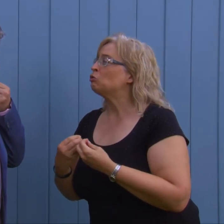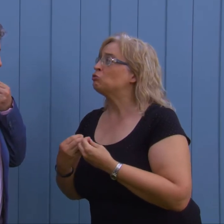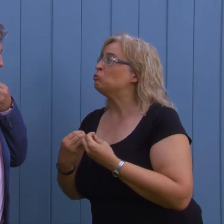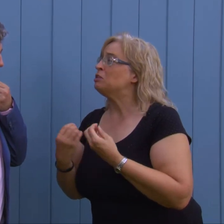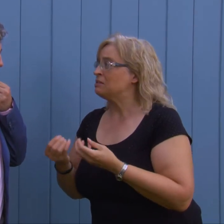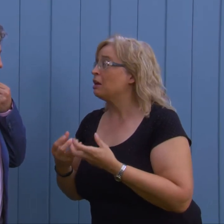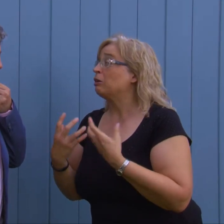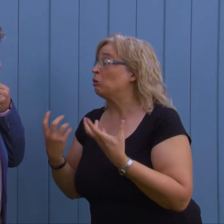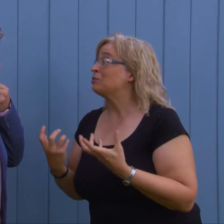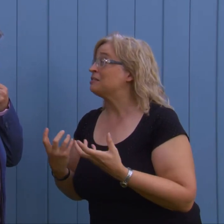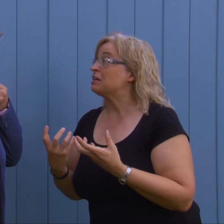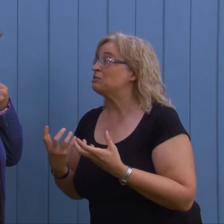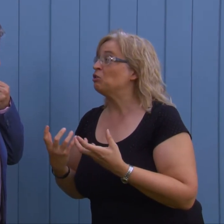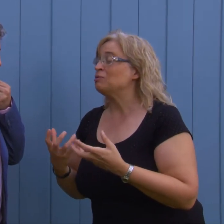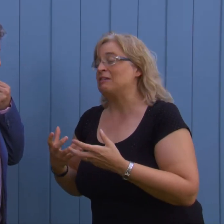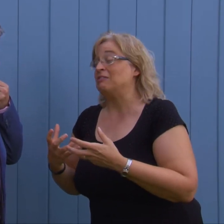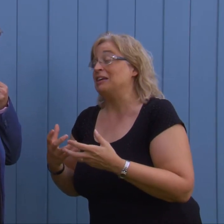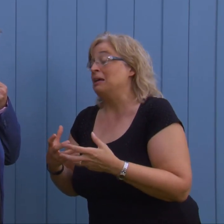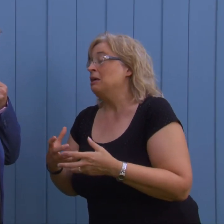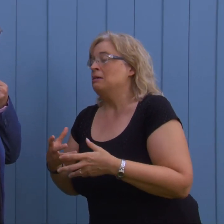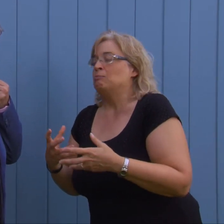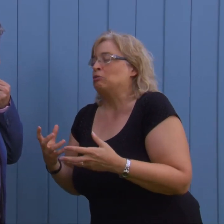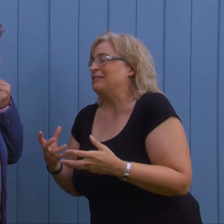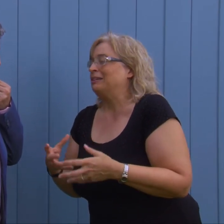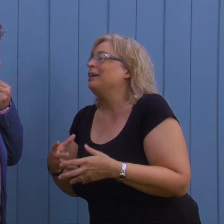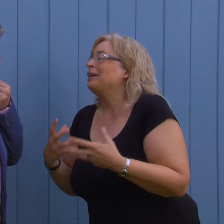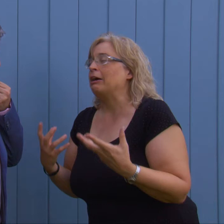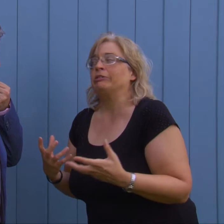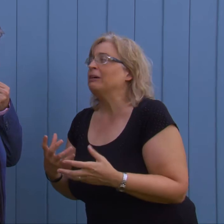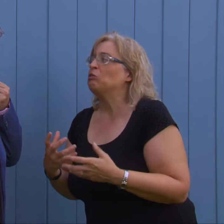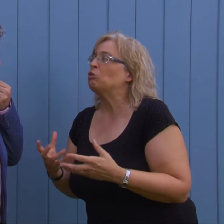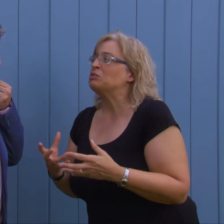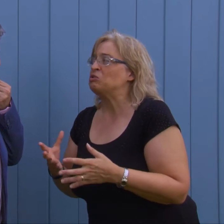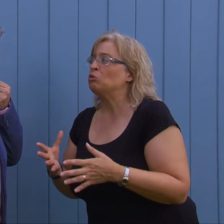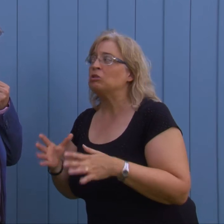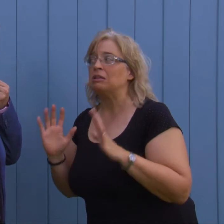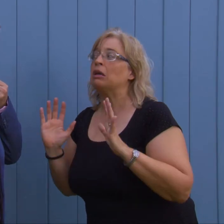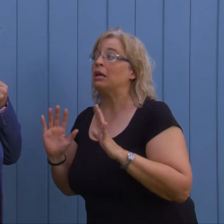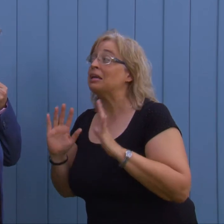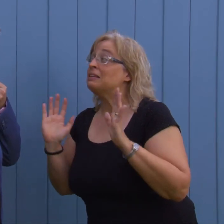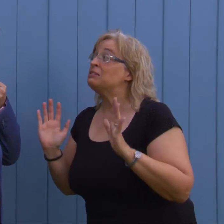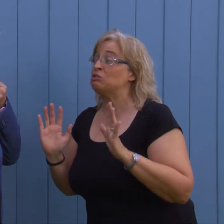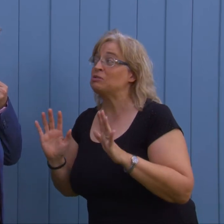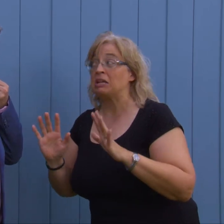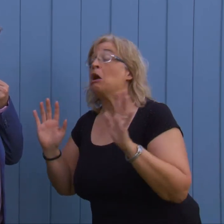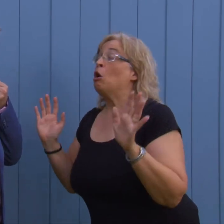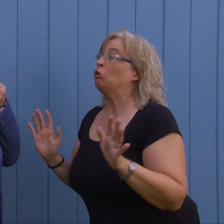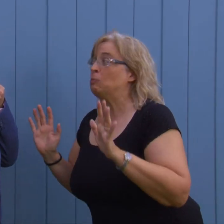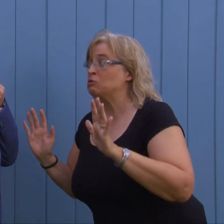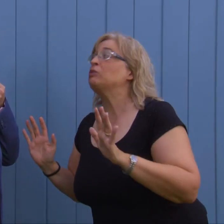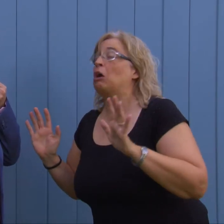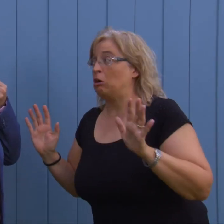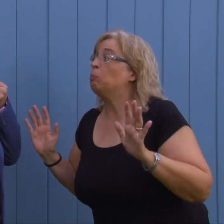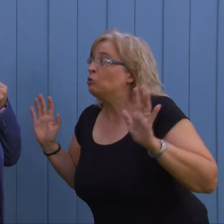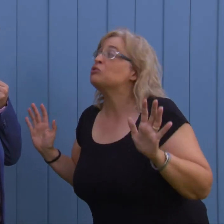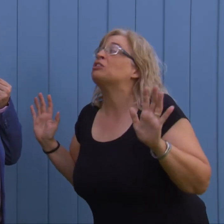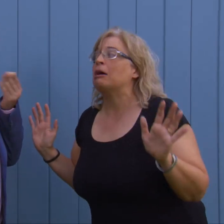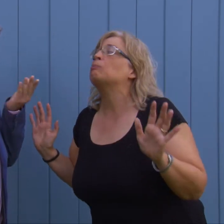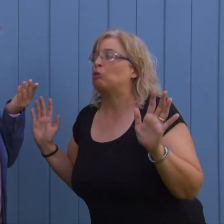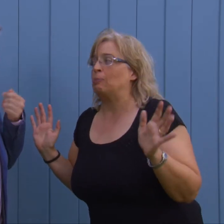du ministère et l'ordination, ça fait pour certains 40 ans qu'on en discute. Et la décision, c'était on a besoin d'encore plus de temps pour en